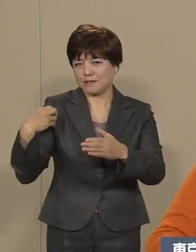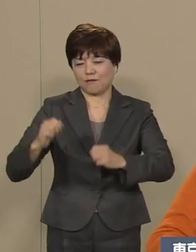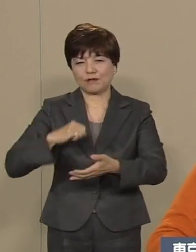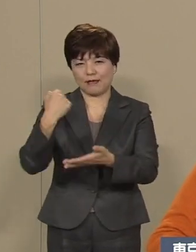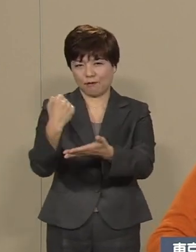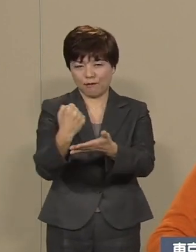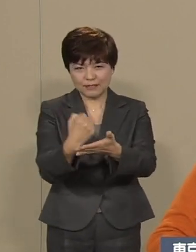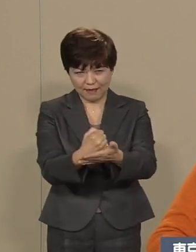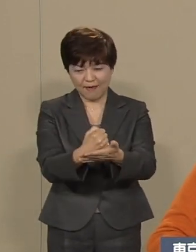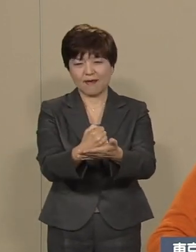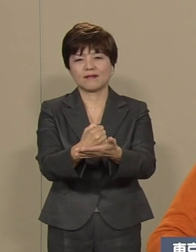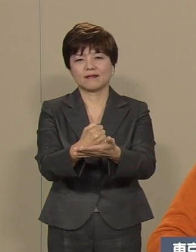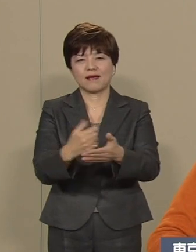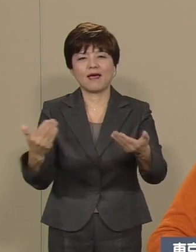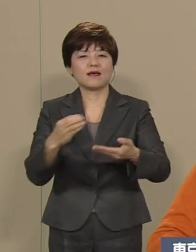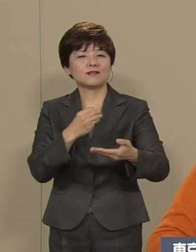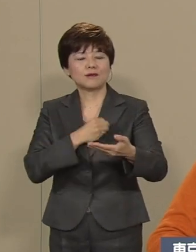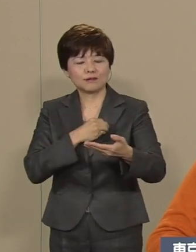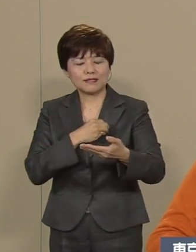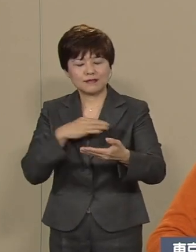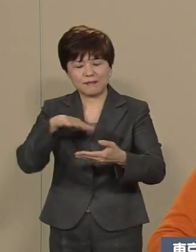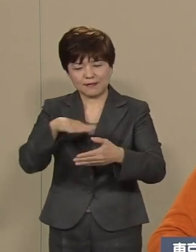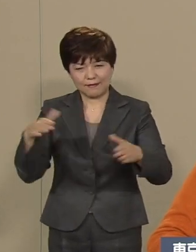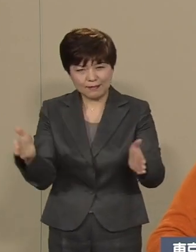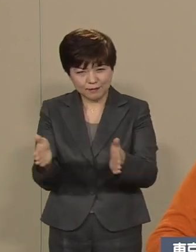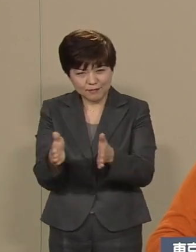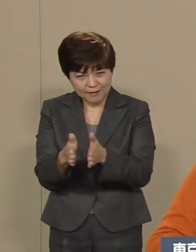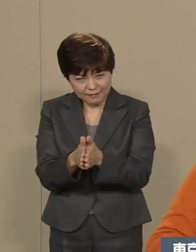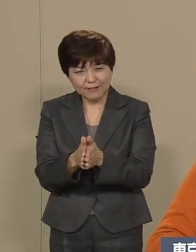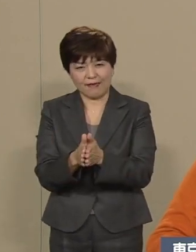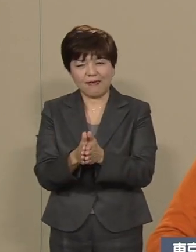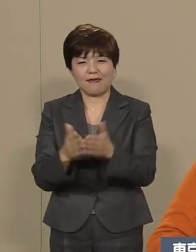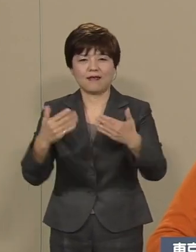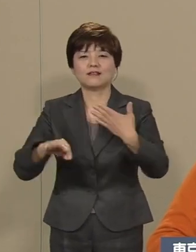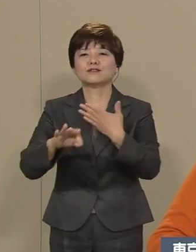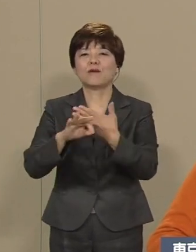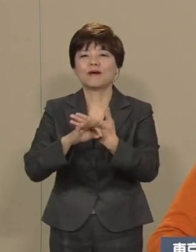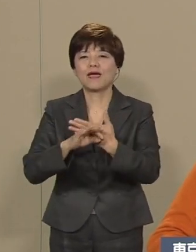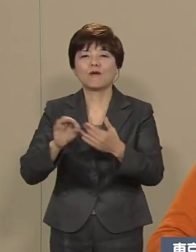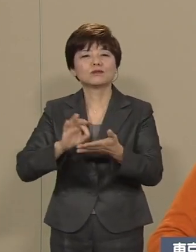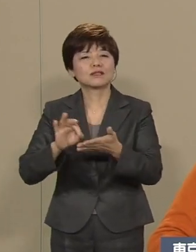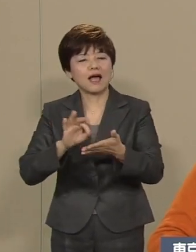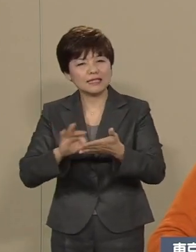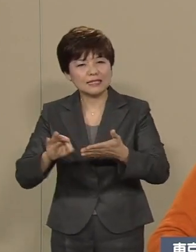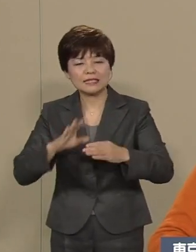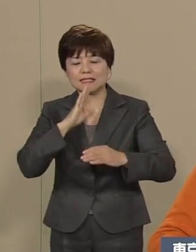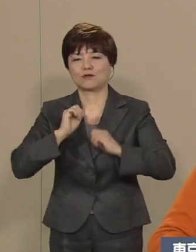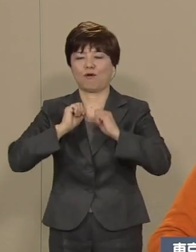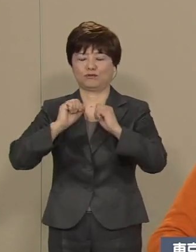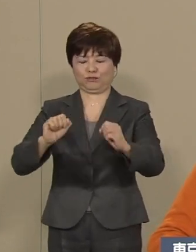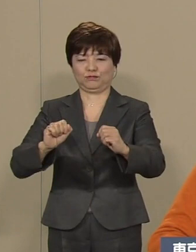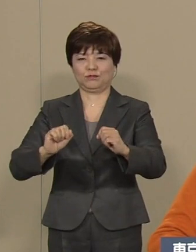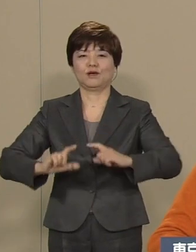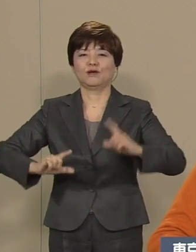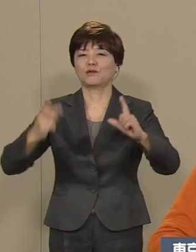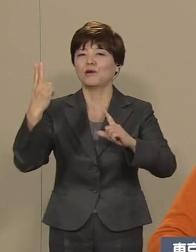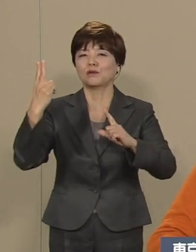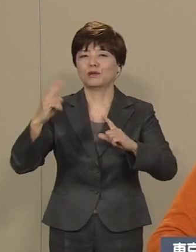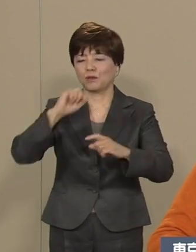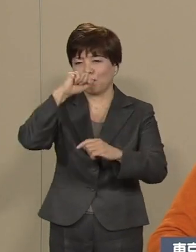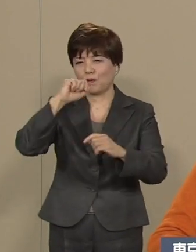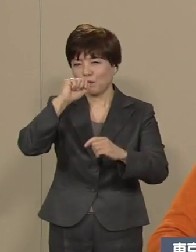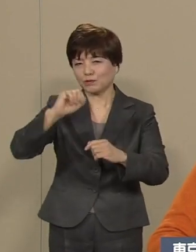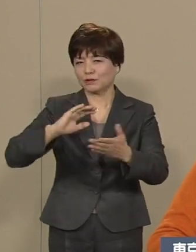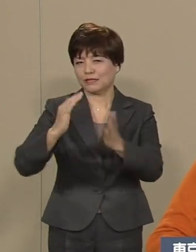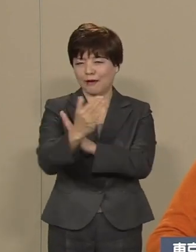職員一眼となって条例正し学などを使う実行は指とにかく東京党を良くすることをみんな